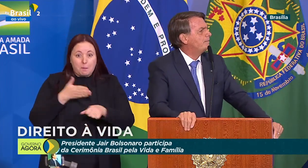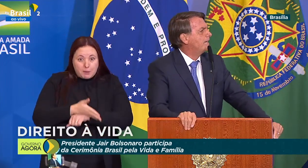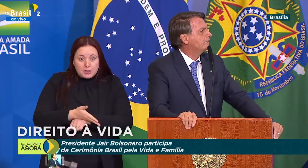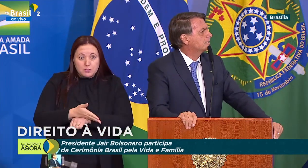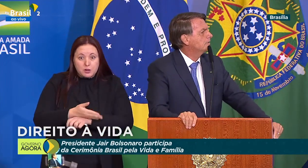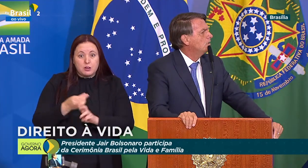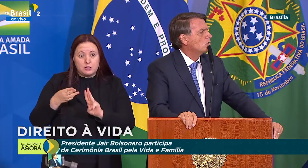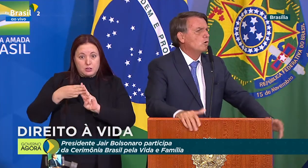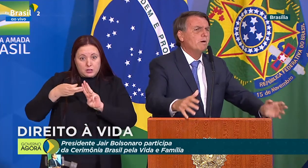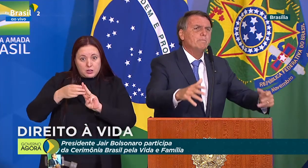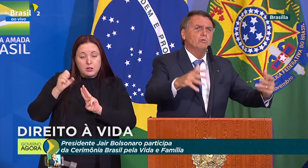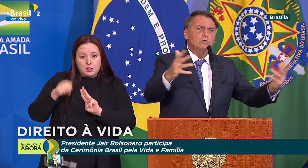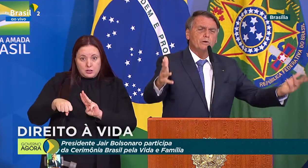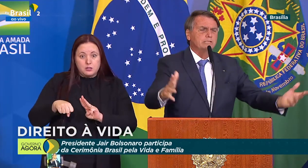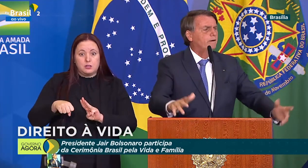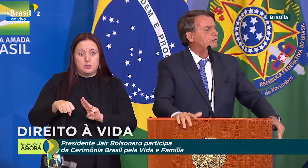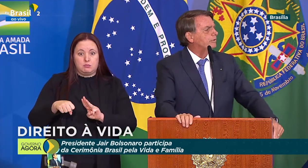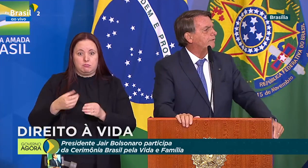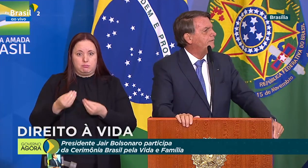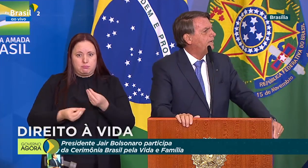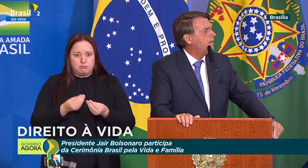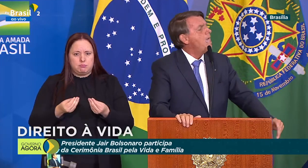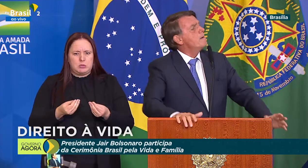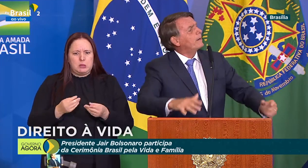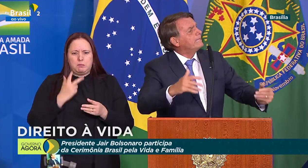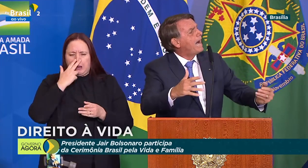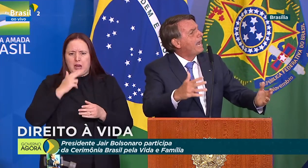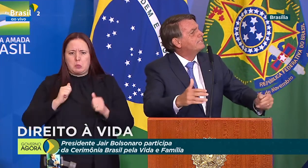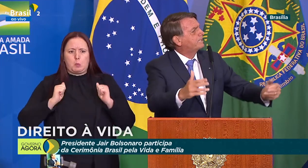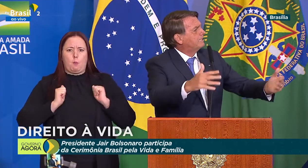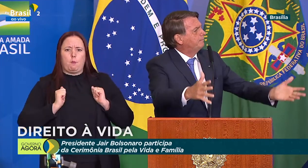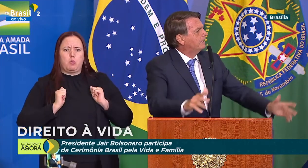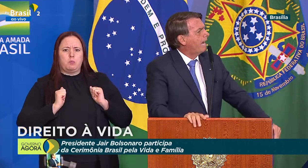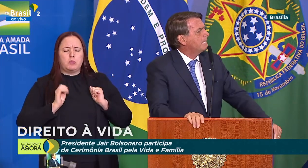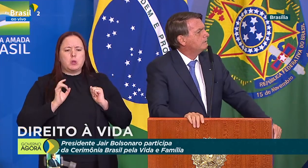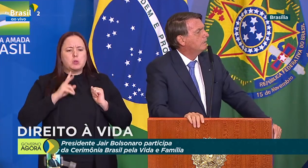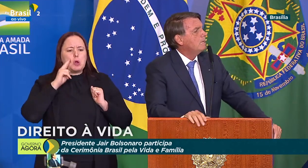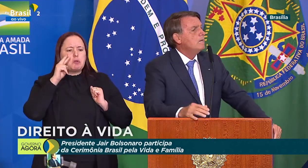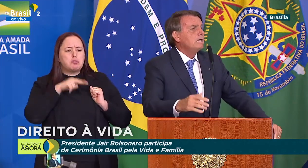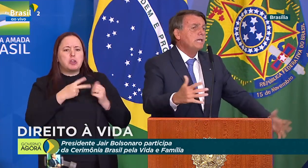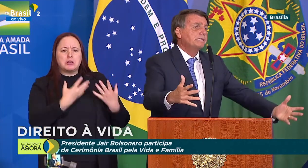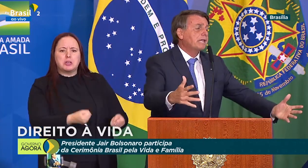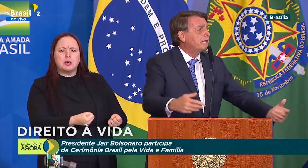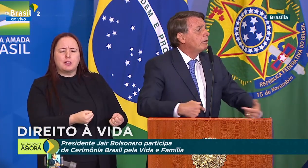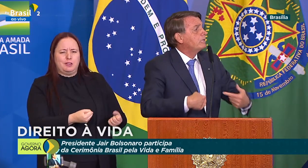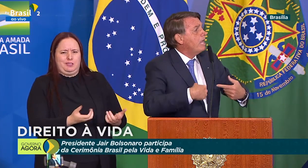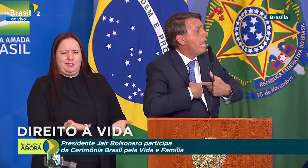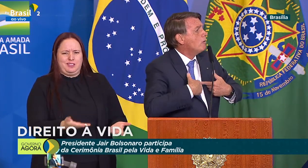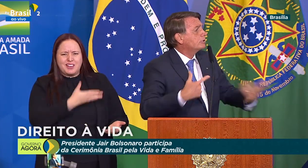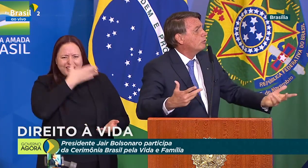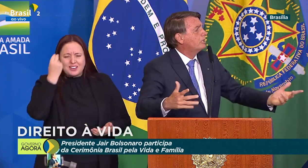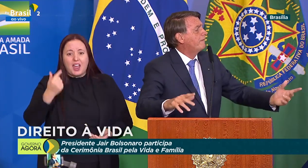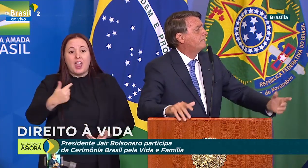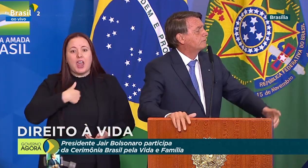participação das Forças Armadas como a moldura de uma fotografia toda árvore credibilidade esqueceram que eu sou